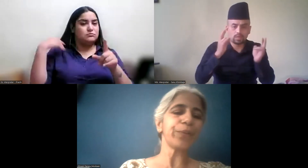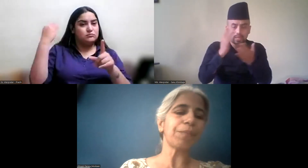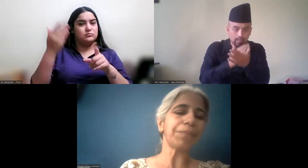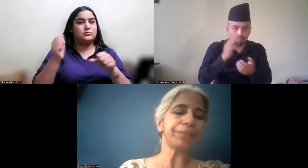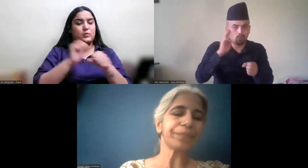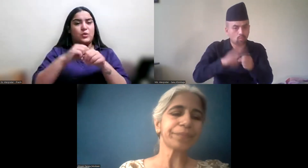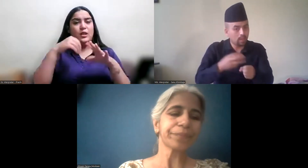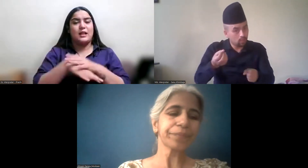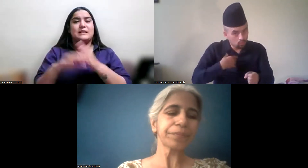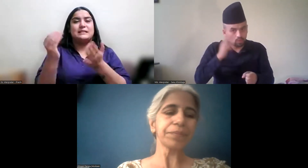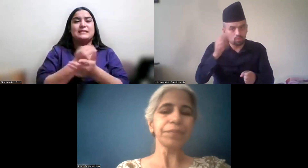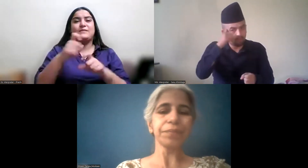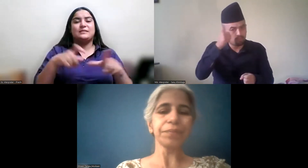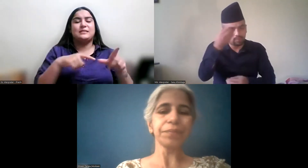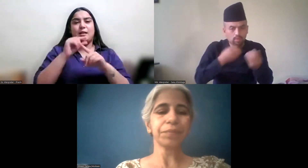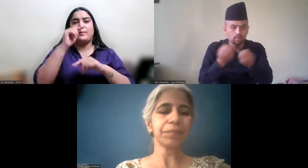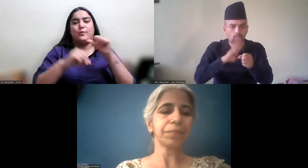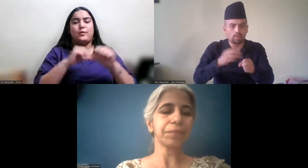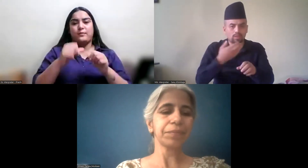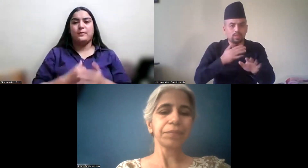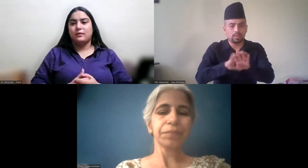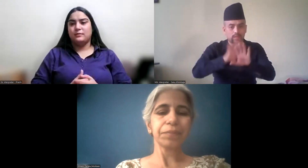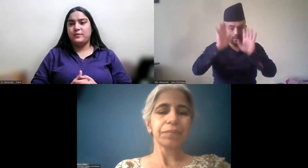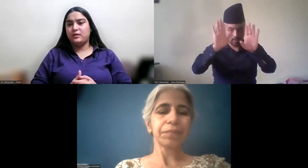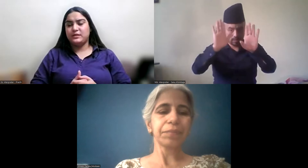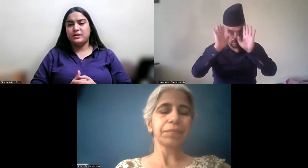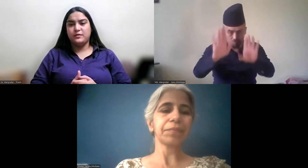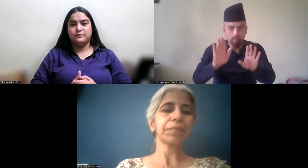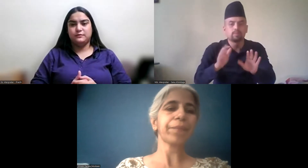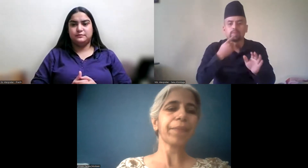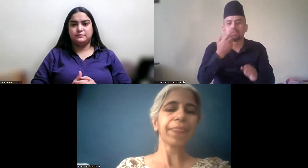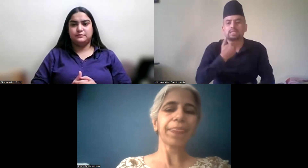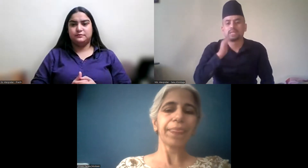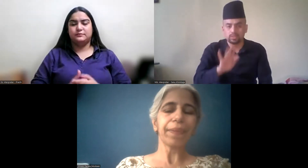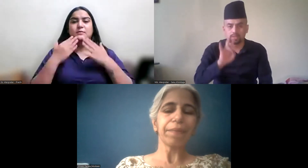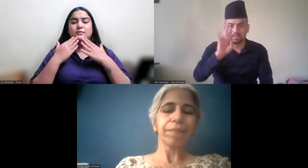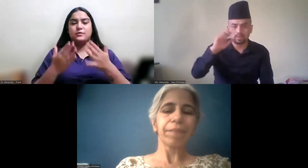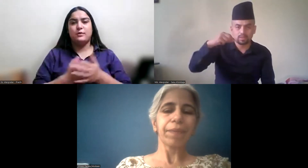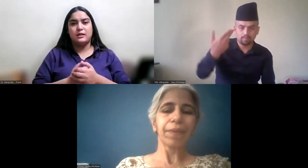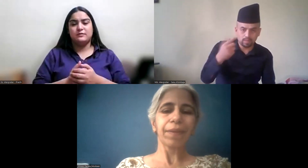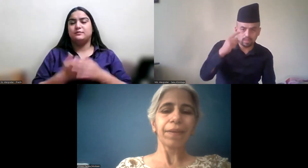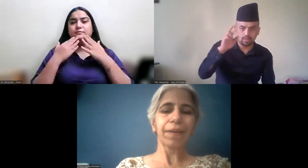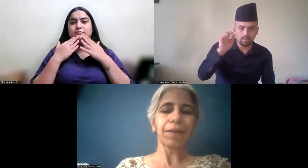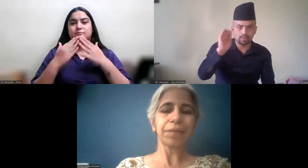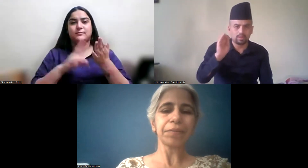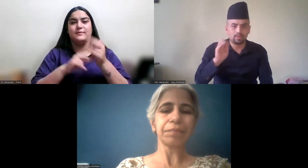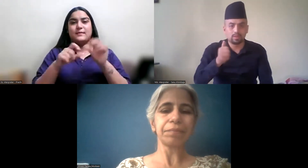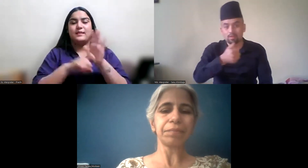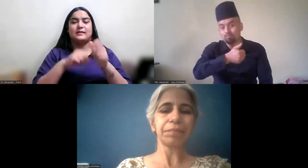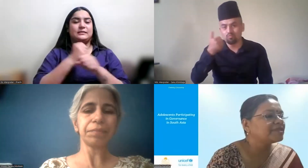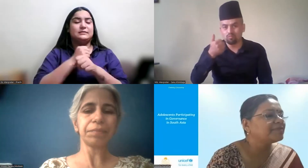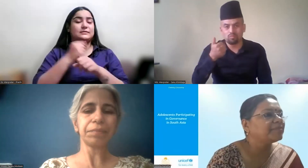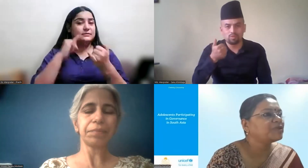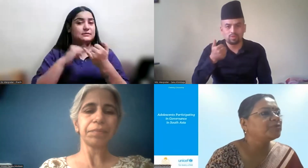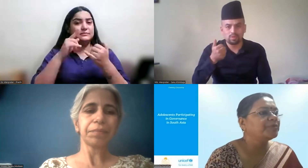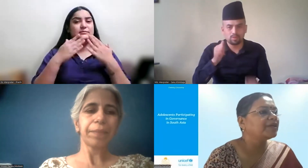you. Thank you, Shivani, and thank you, Nargis. तुमने भी बहुत बढ़िया से सेफ